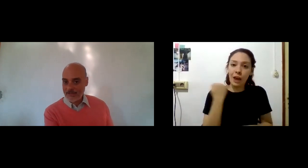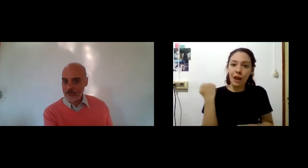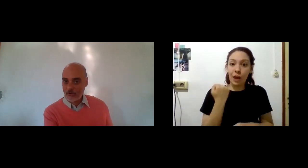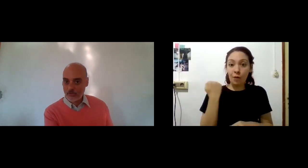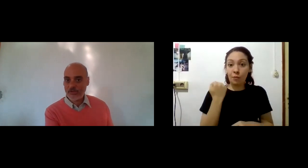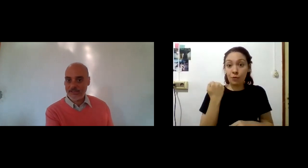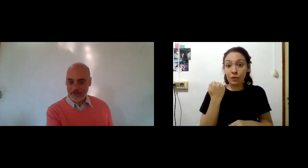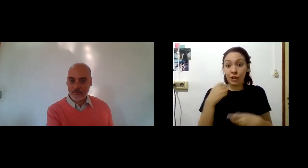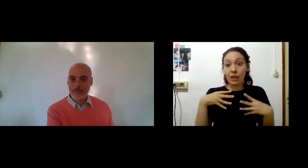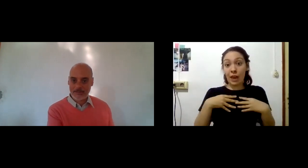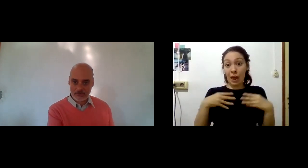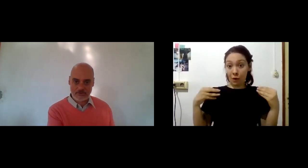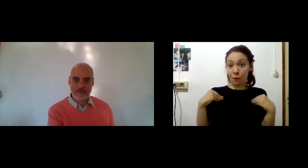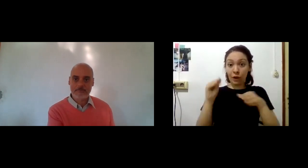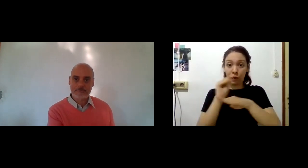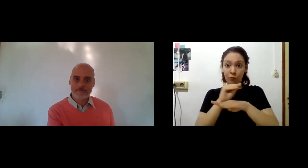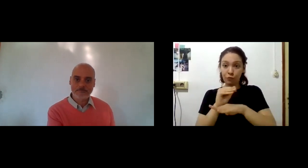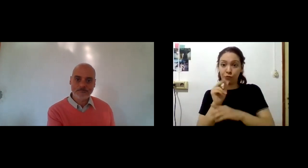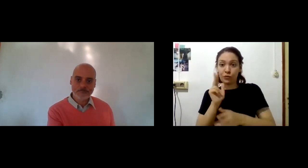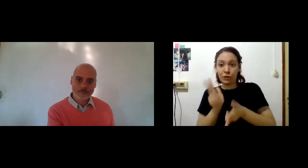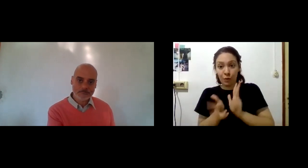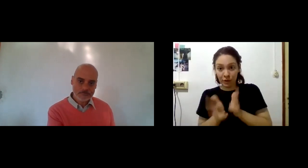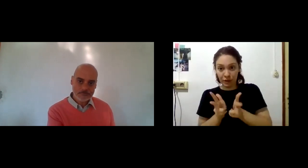pueden pasar por esos cursos que también son preparatorios.